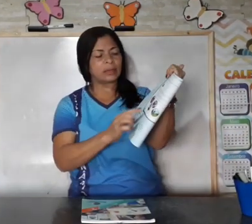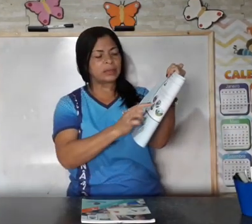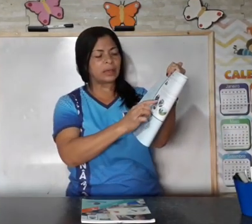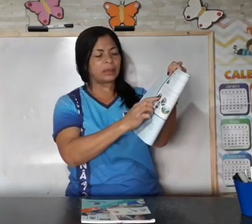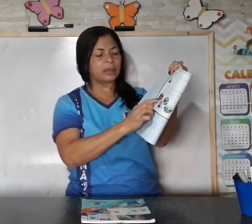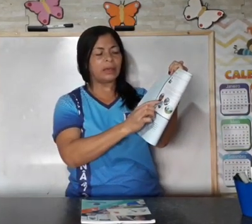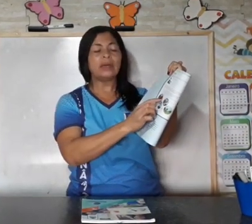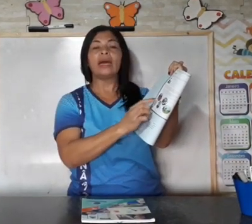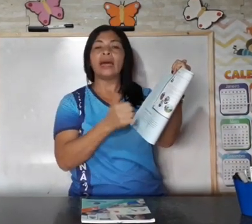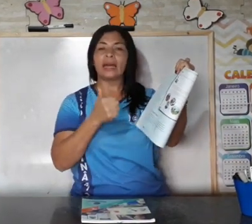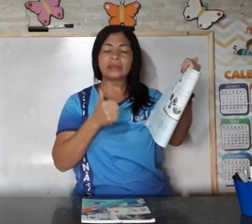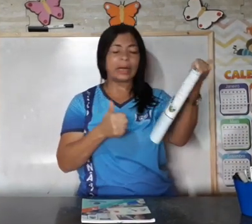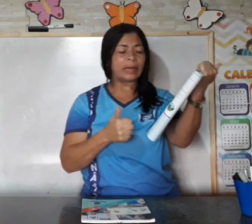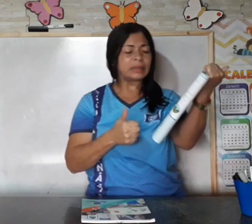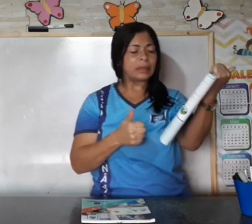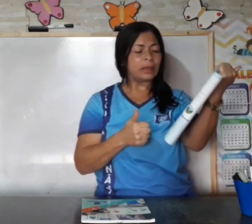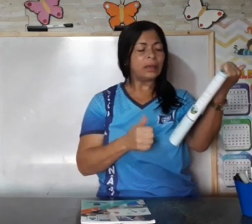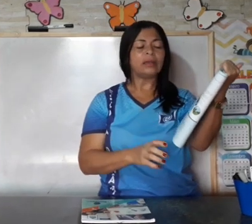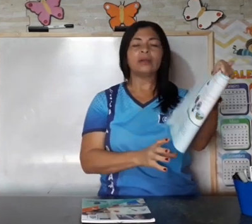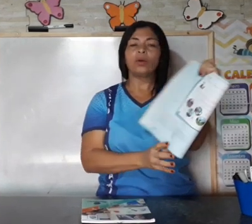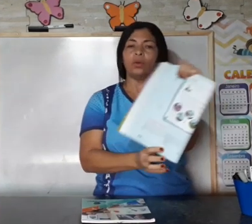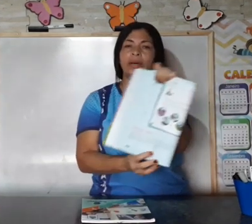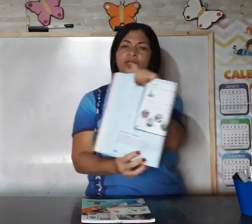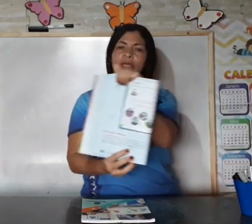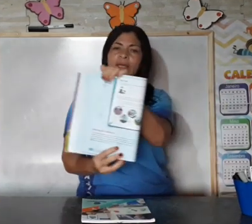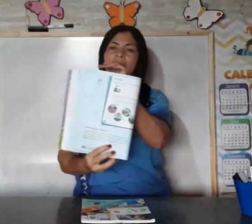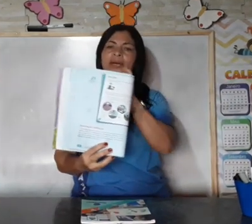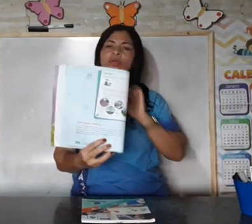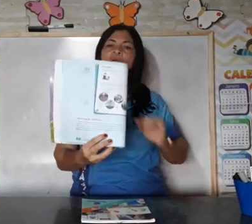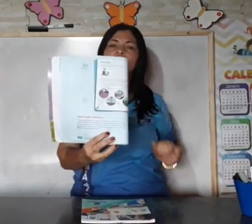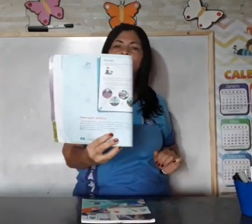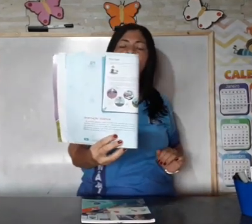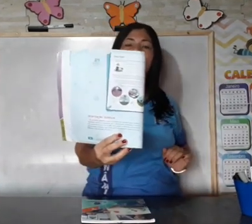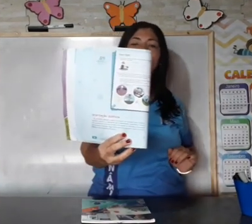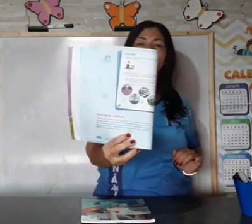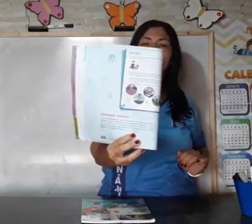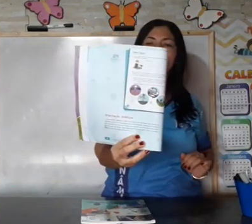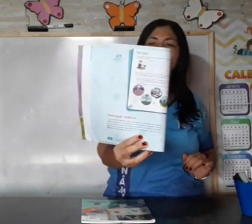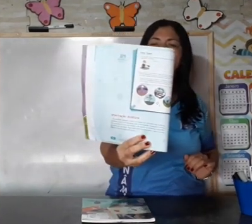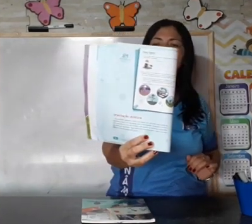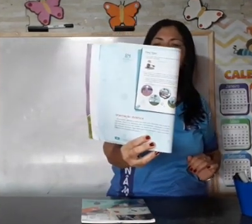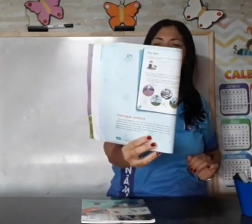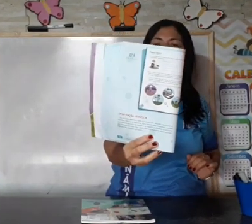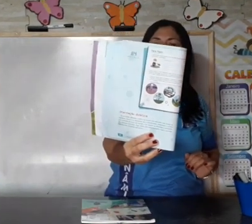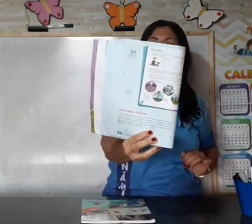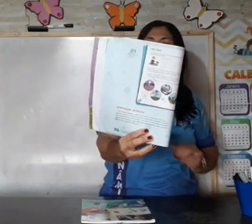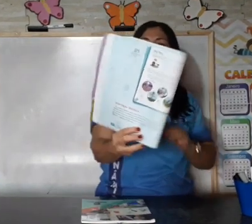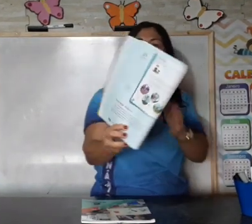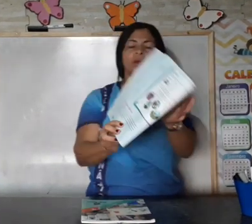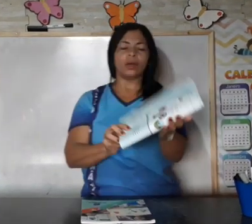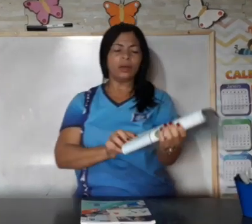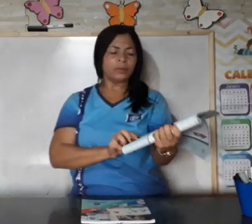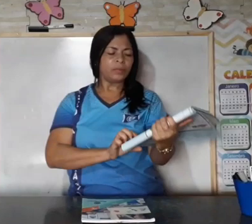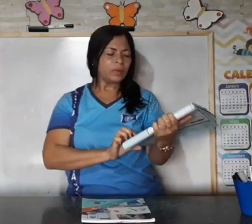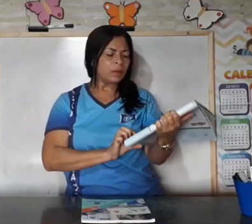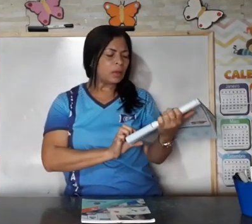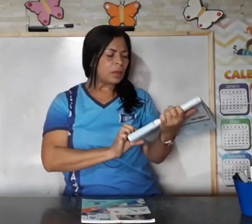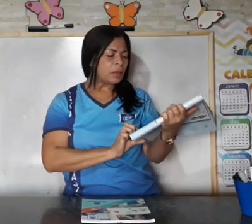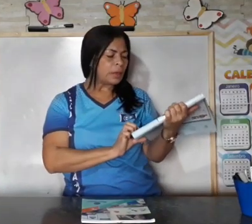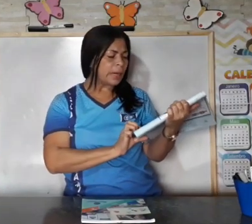criança aqui, ela está, sim, com a dignidade e o direito dela. Tá vendo, gente? Ok? E aqui